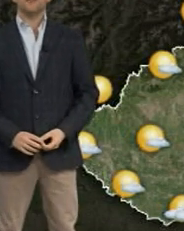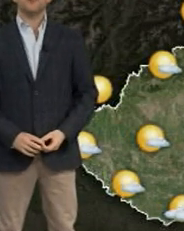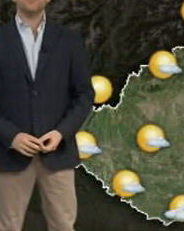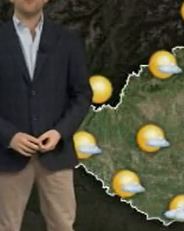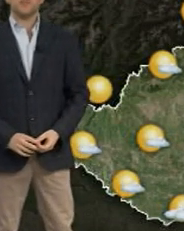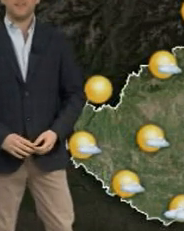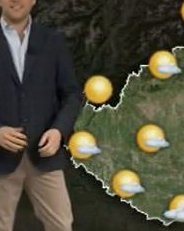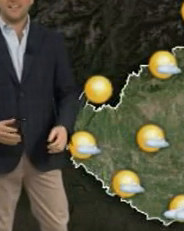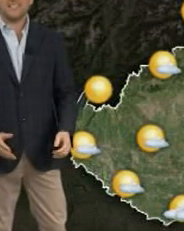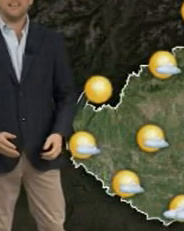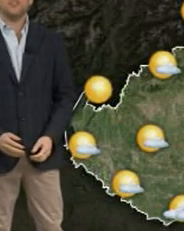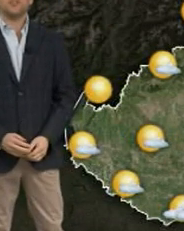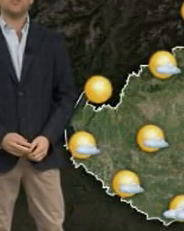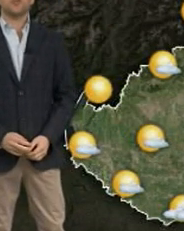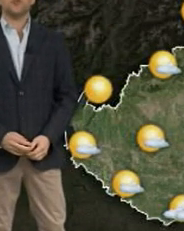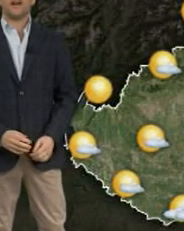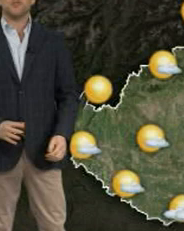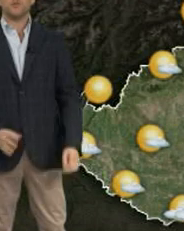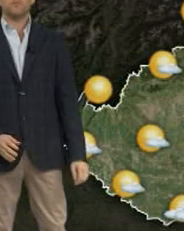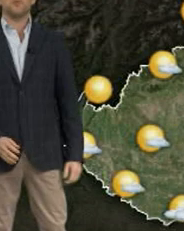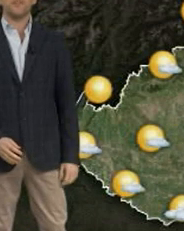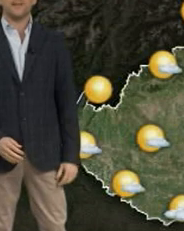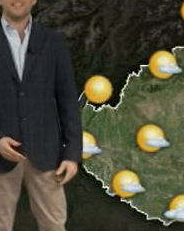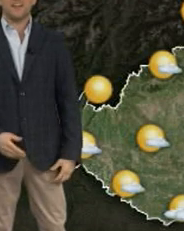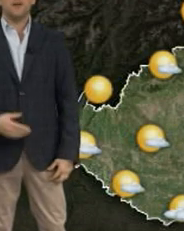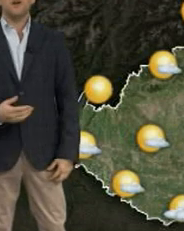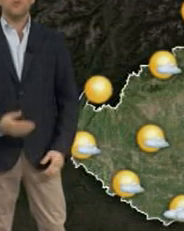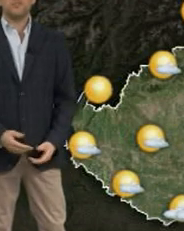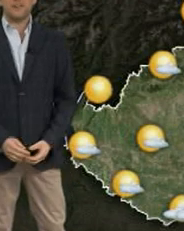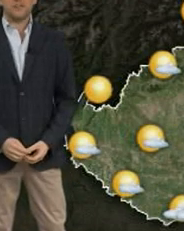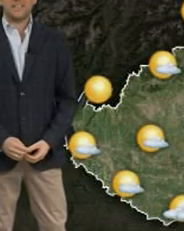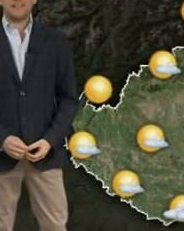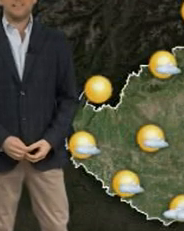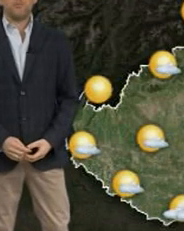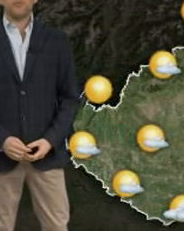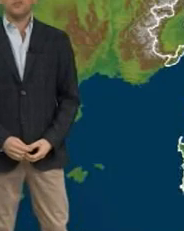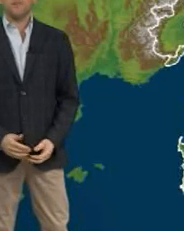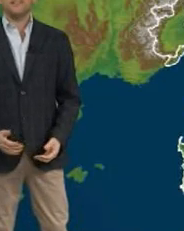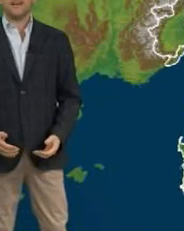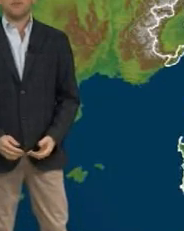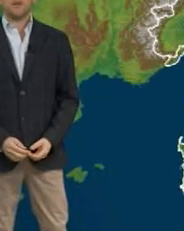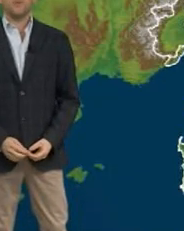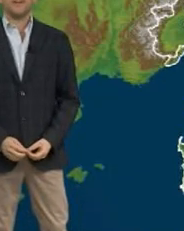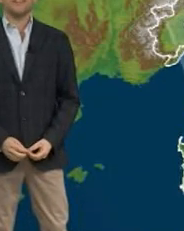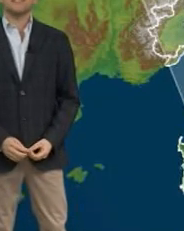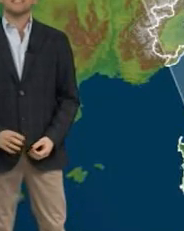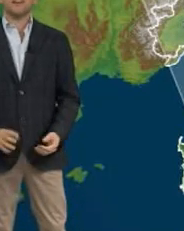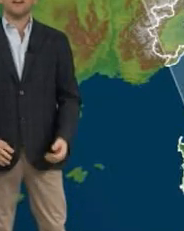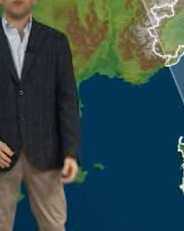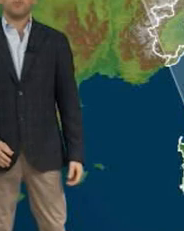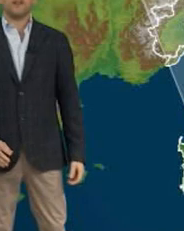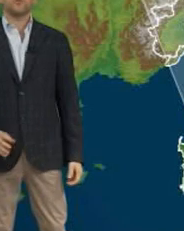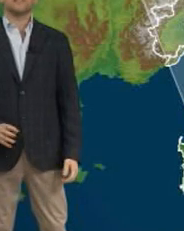valori diffusamente tra i 16 e 18 gradi sulla pianura veneta ulteriori dettagli approfondimenti anche per il weekend